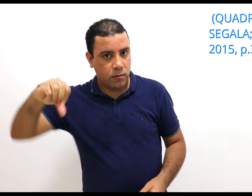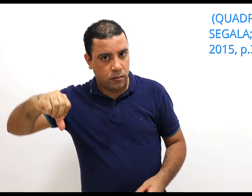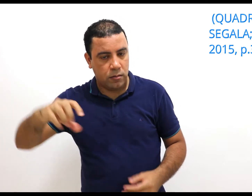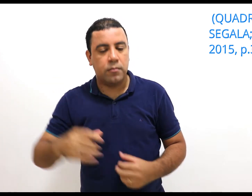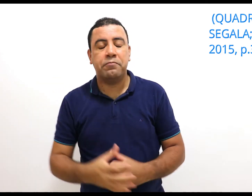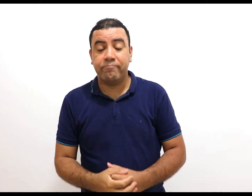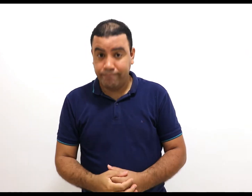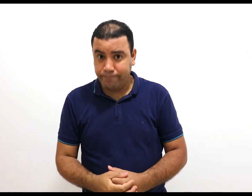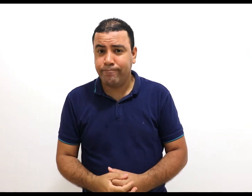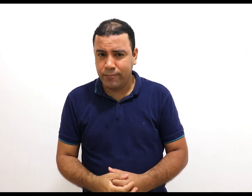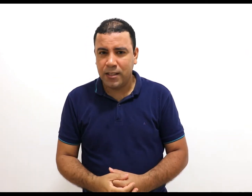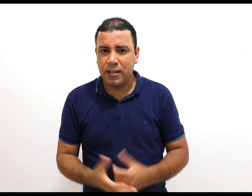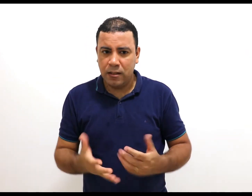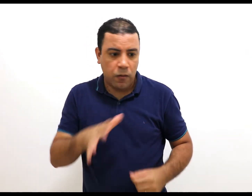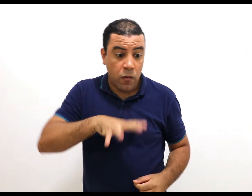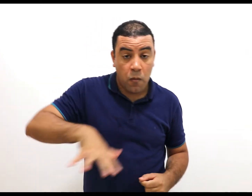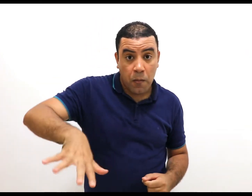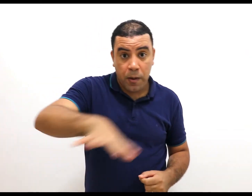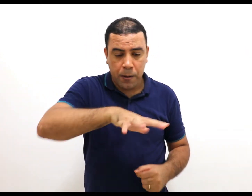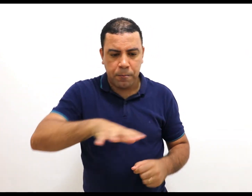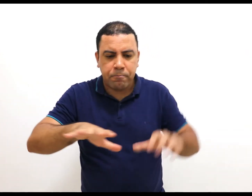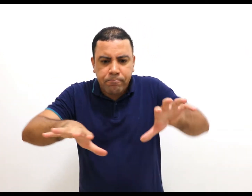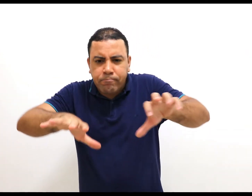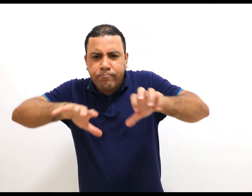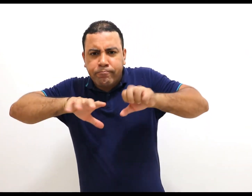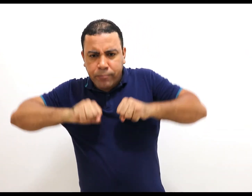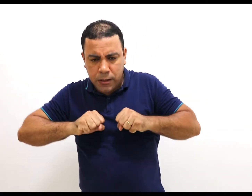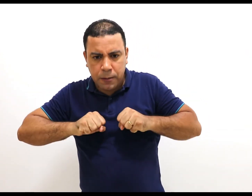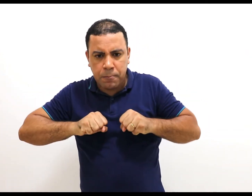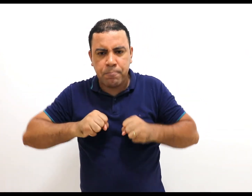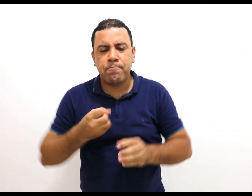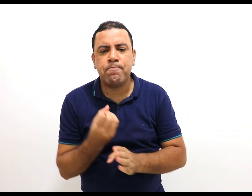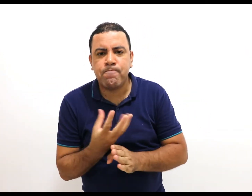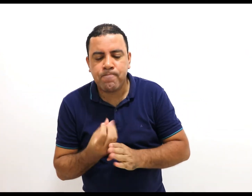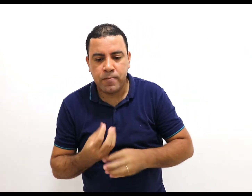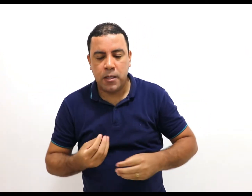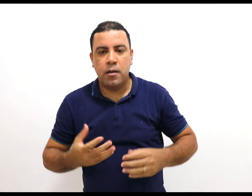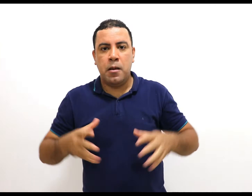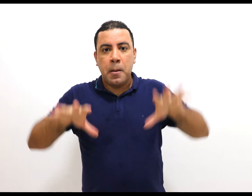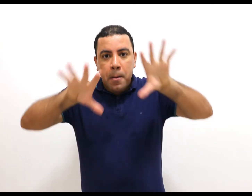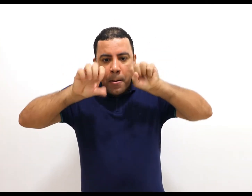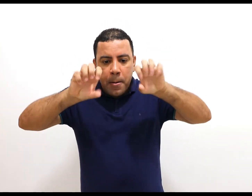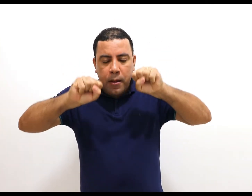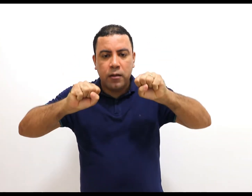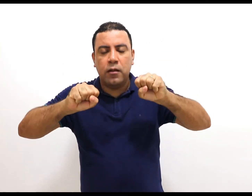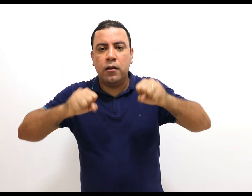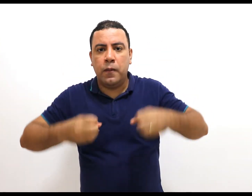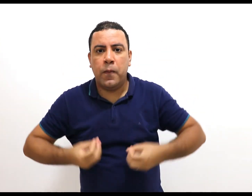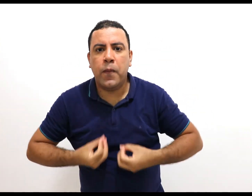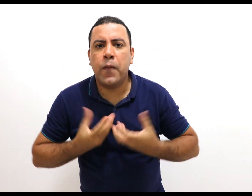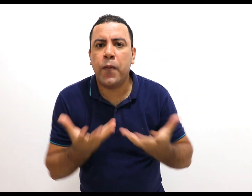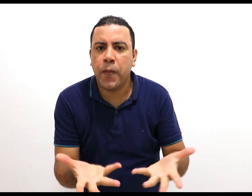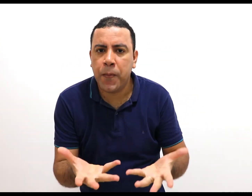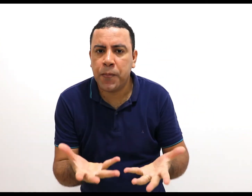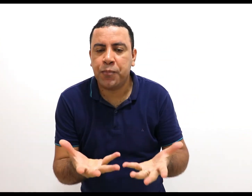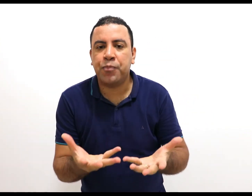O meio, a modalidade de recepção e produção envolve mais plenamente o sentido